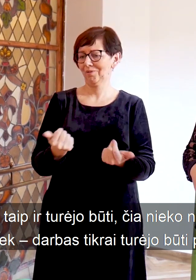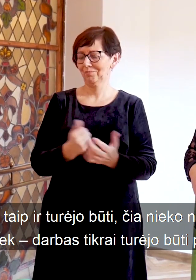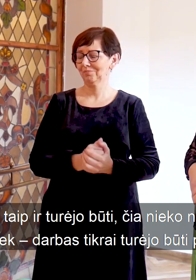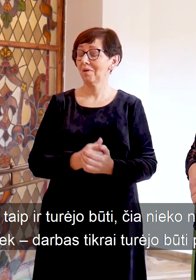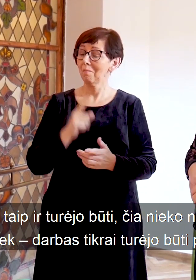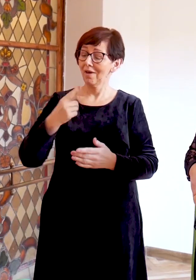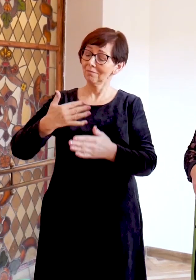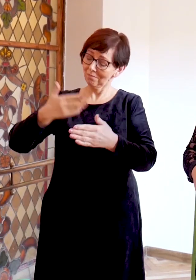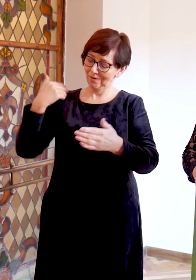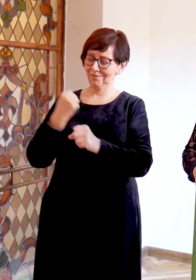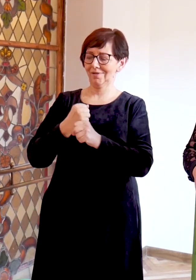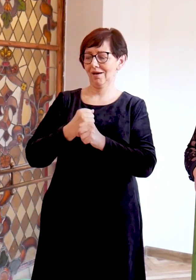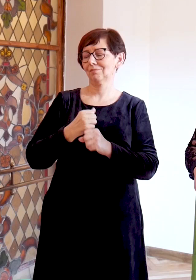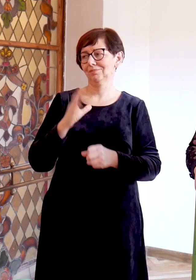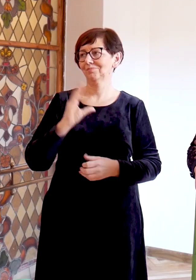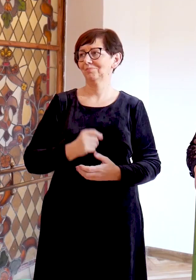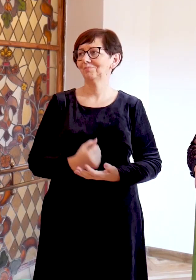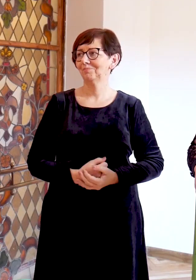būti padarytas.